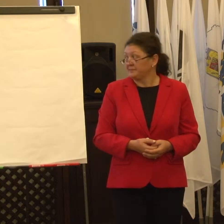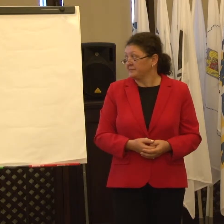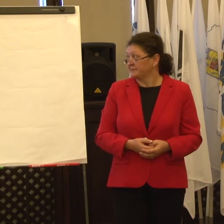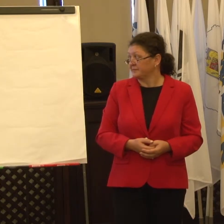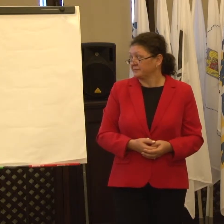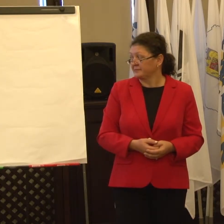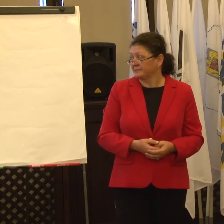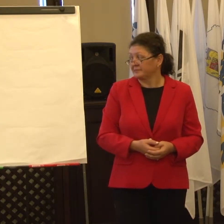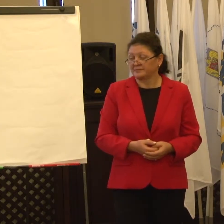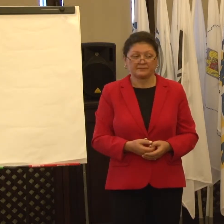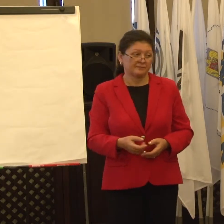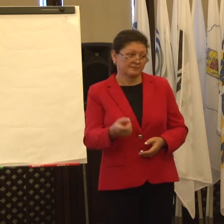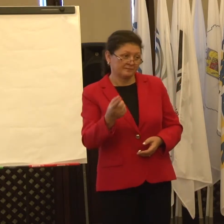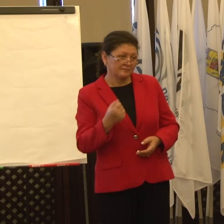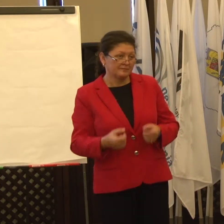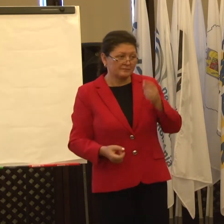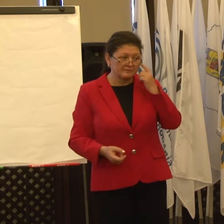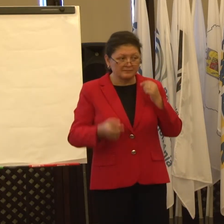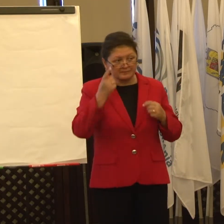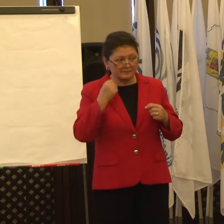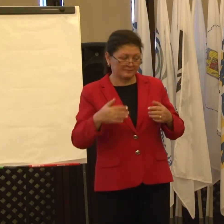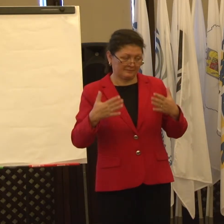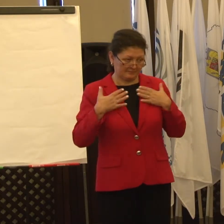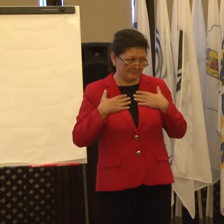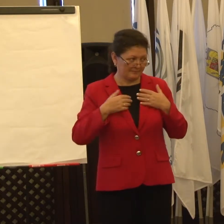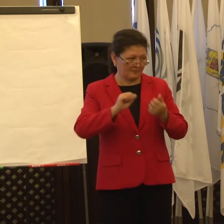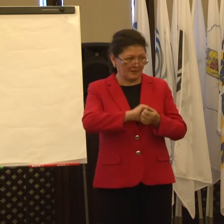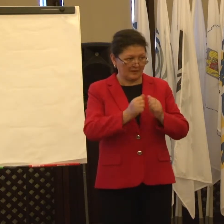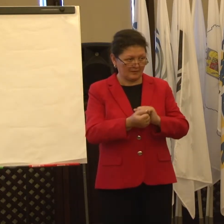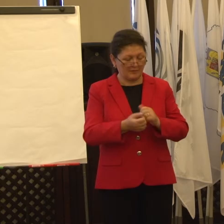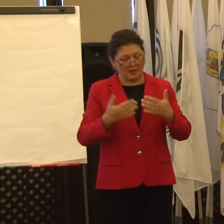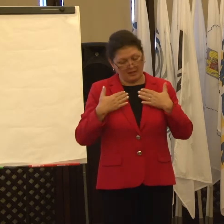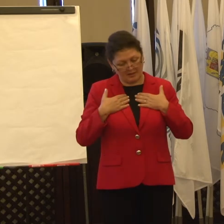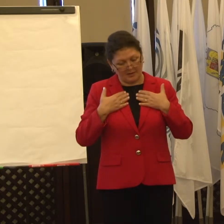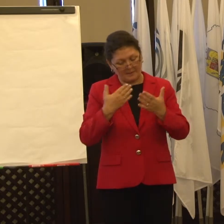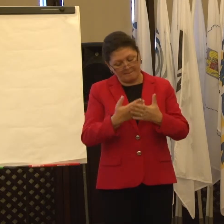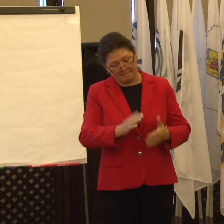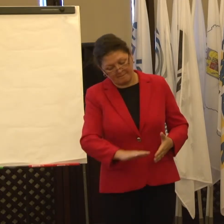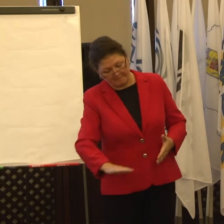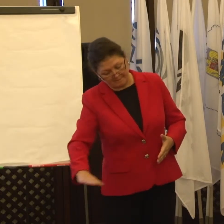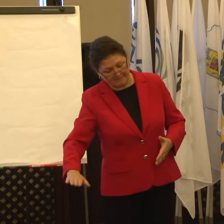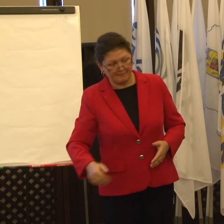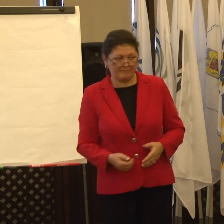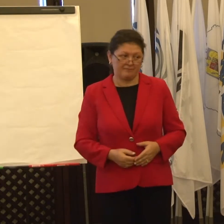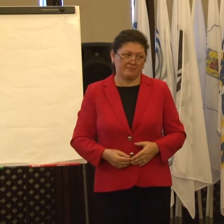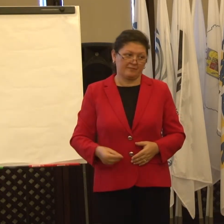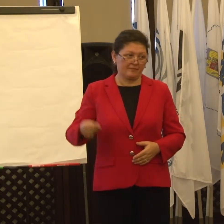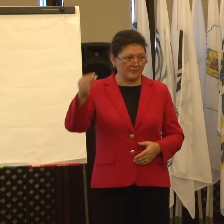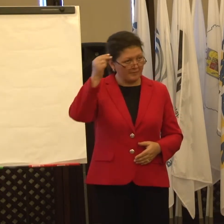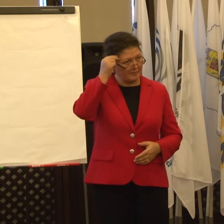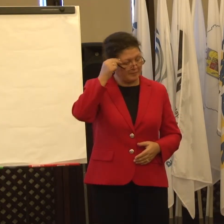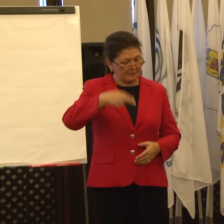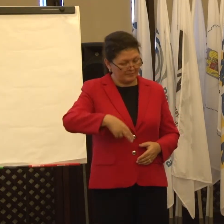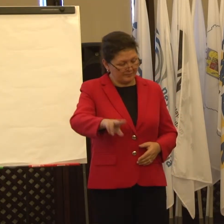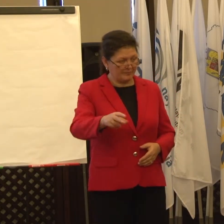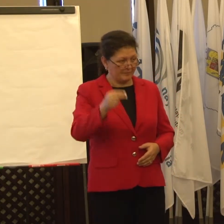din experiența proprie, în lupta mea pentru integrarea copiilor în acest învățământ de masă,